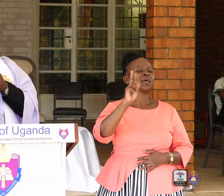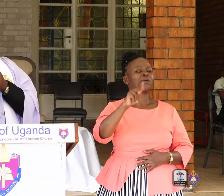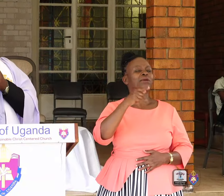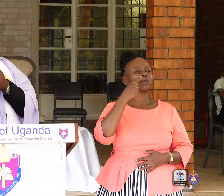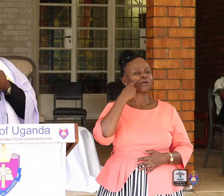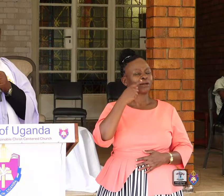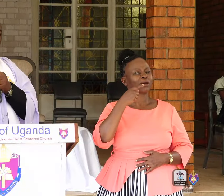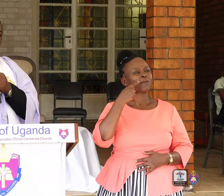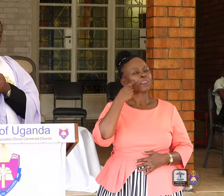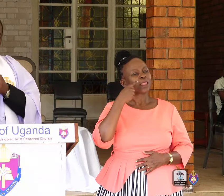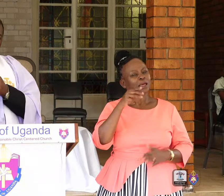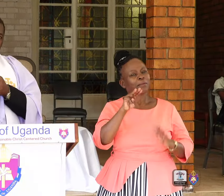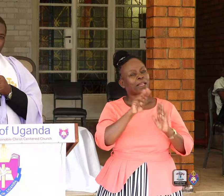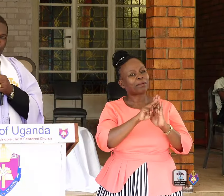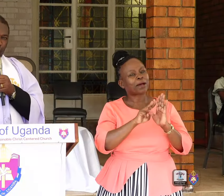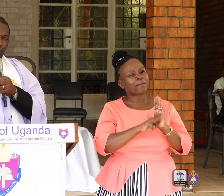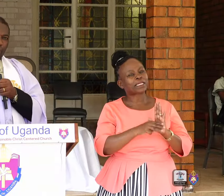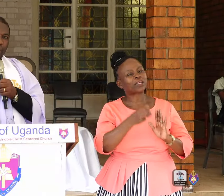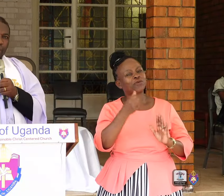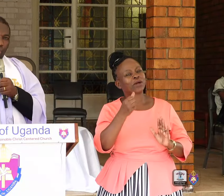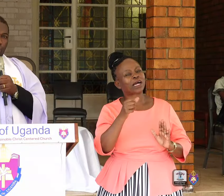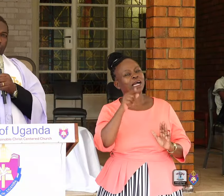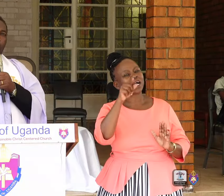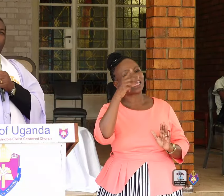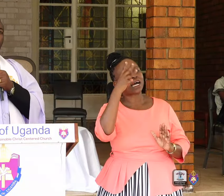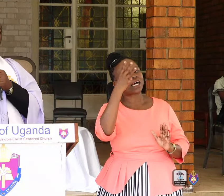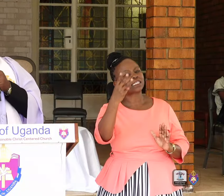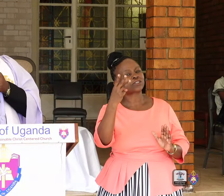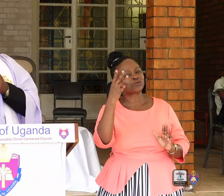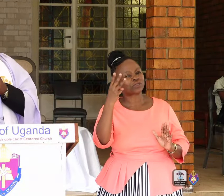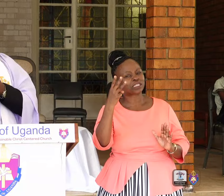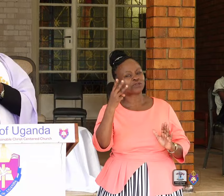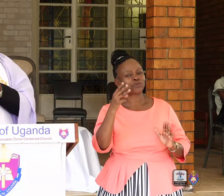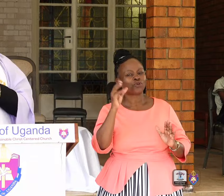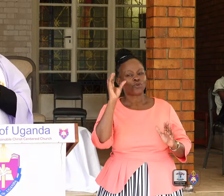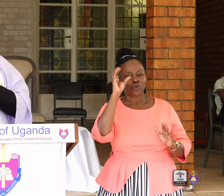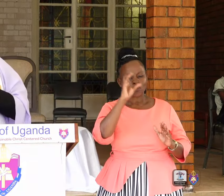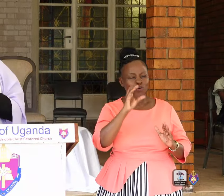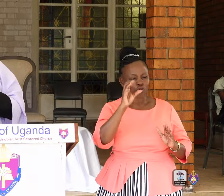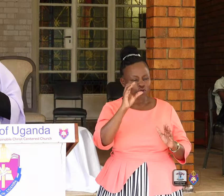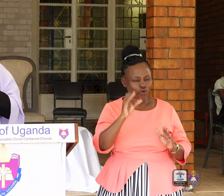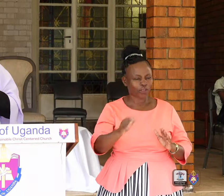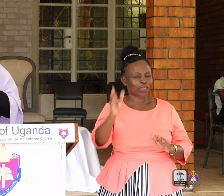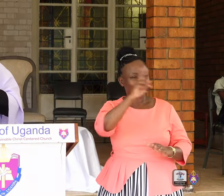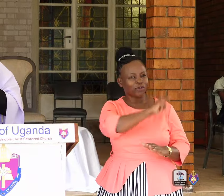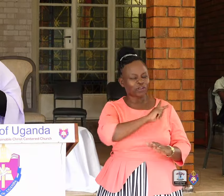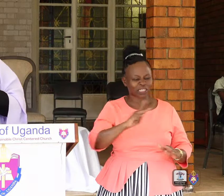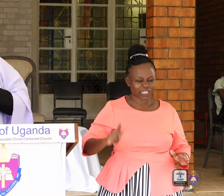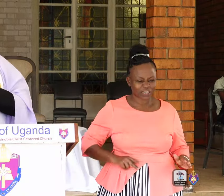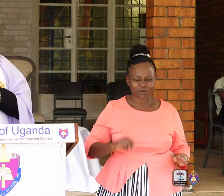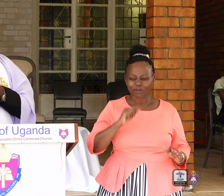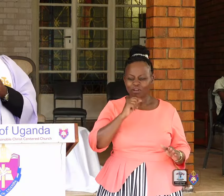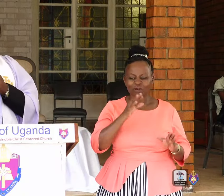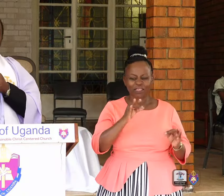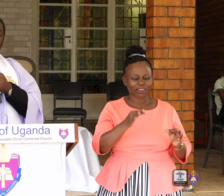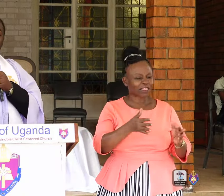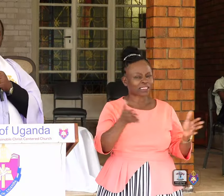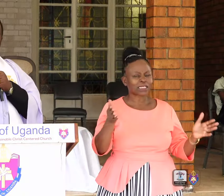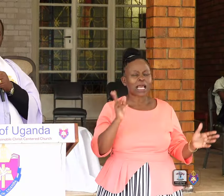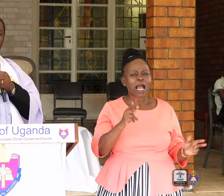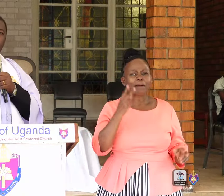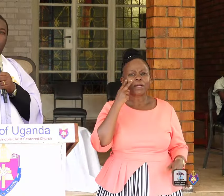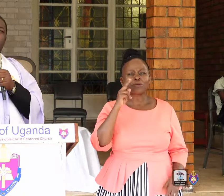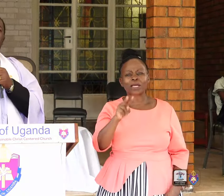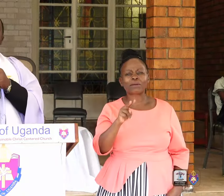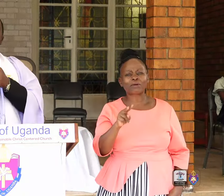balaba Matayo 6:33 ng'ekuliko ng'onoonya bwakabaka bwa Katonda n'obutuukirivu bwe si bino ebirala ng'abantu bwe